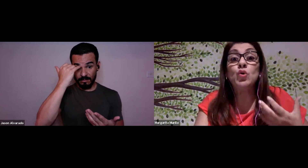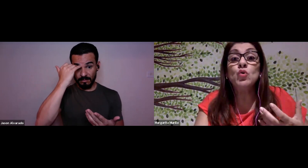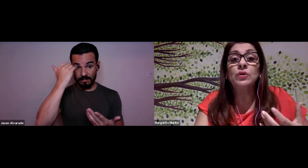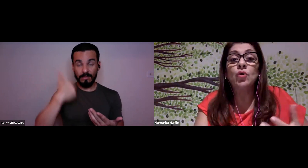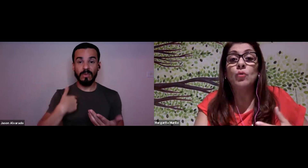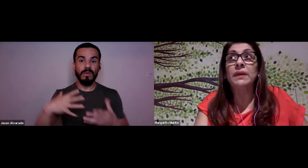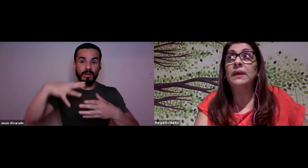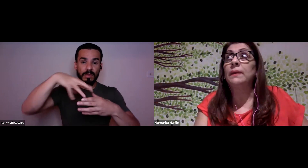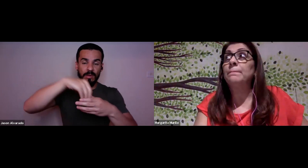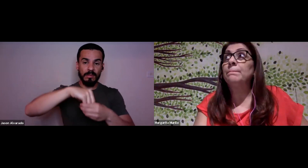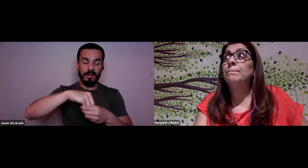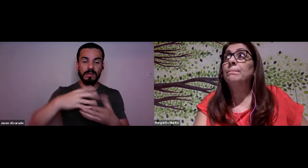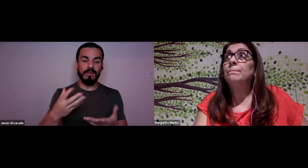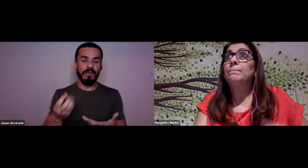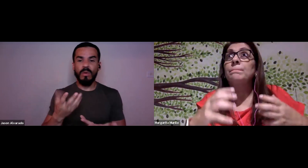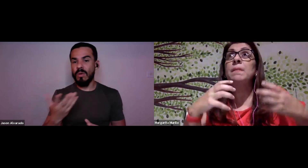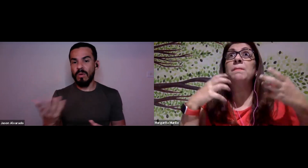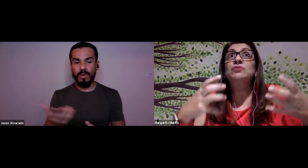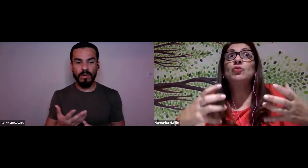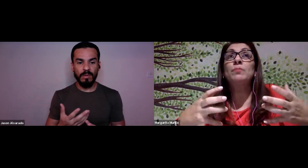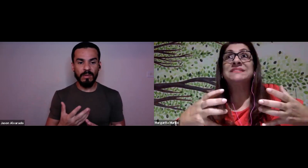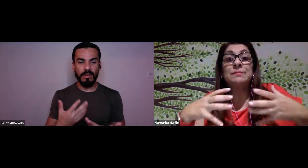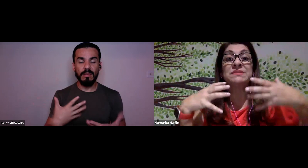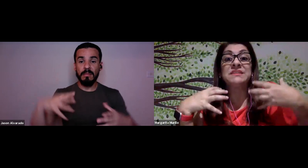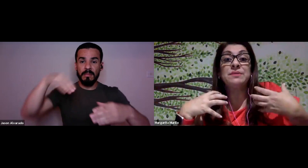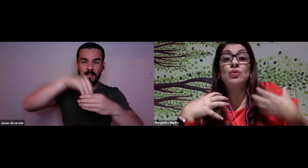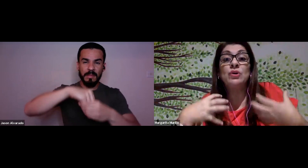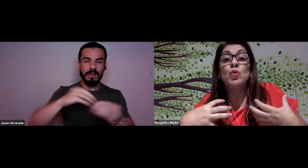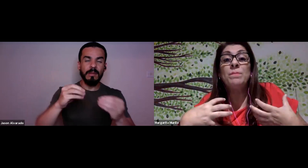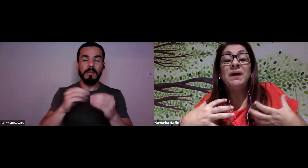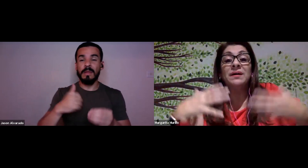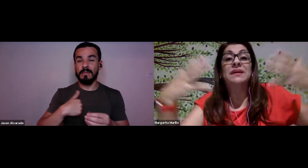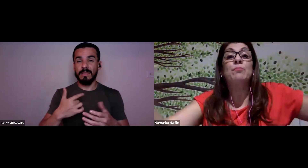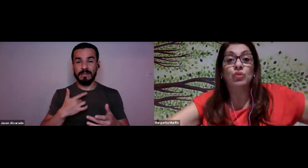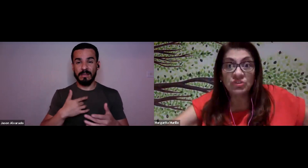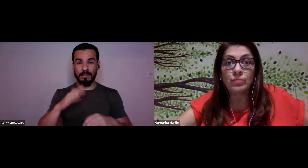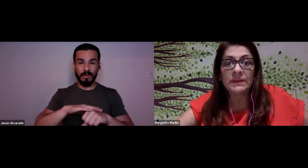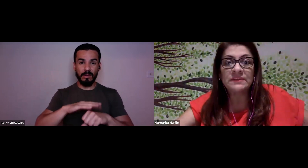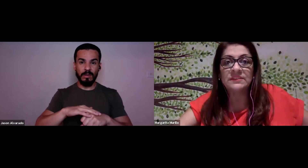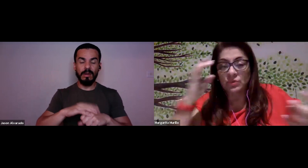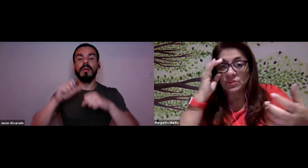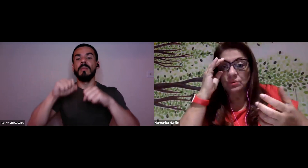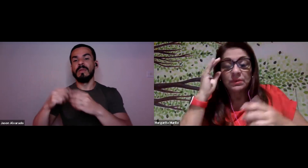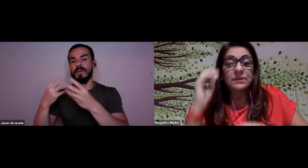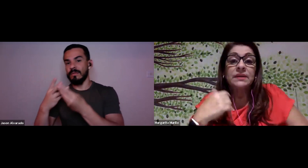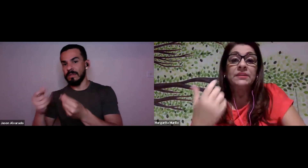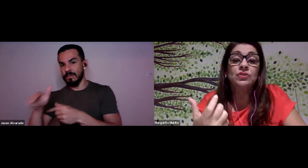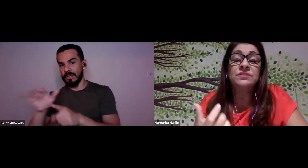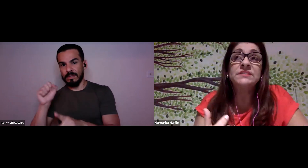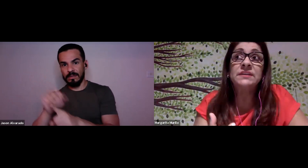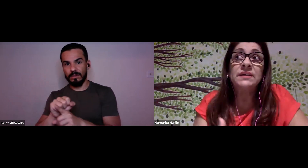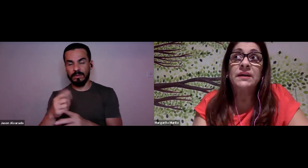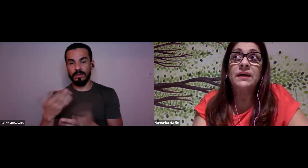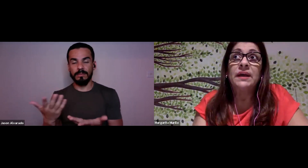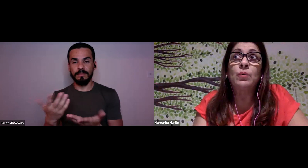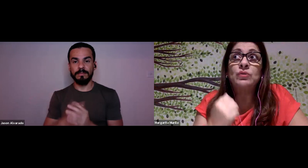involucro o me meto más en mis sentimientos de culpa que en poder resolver esa situación Entonces